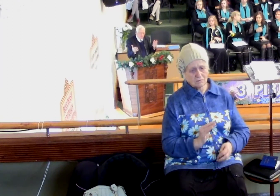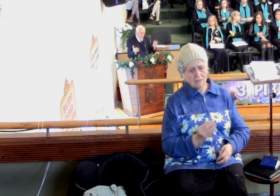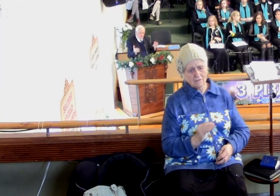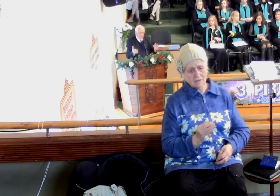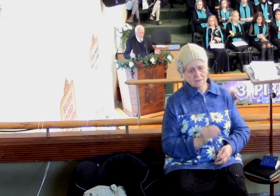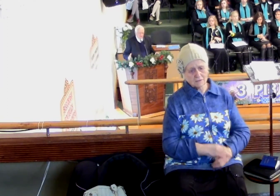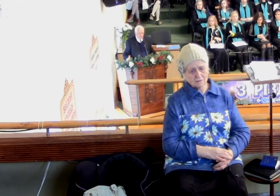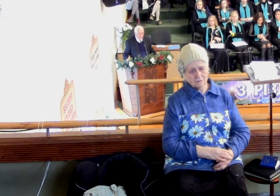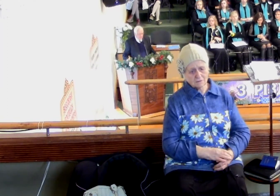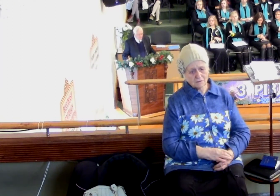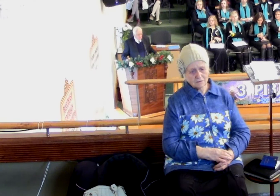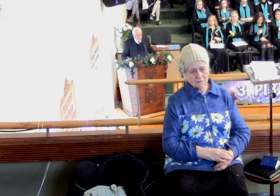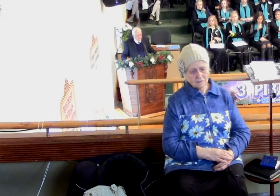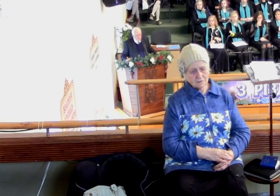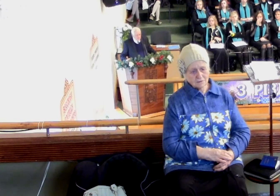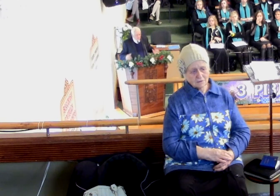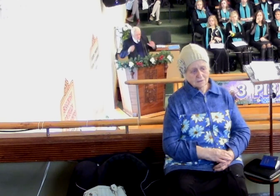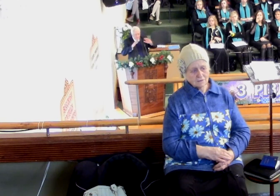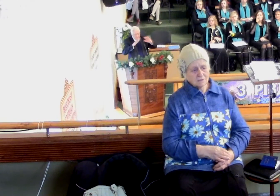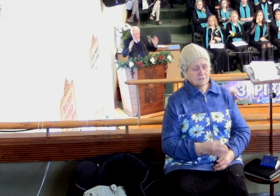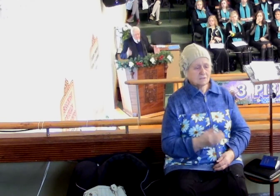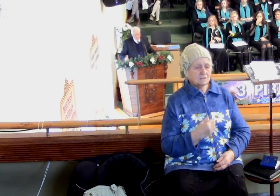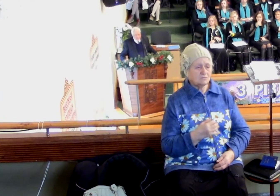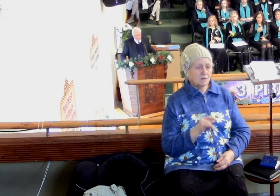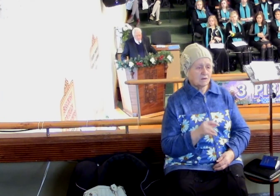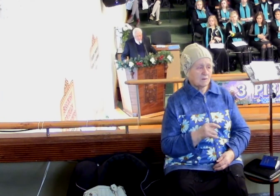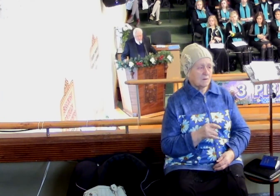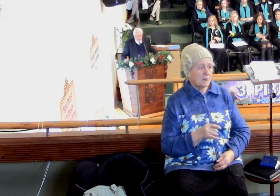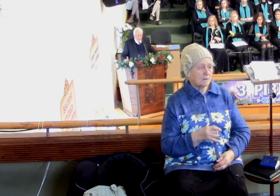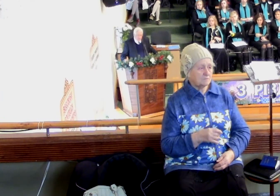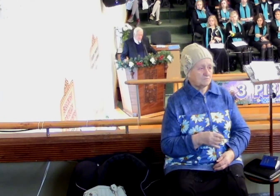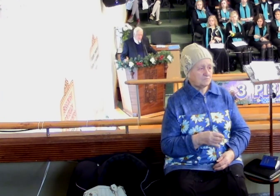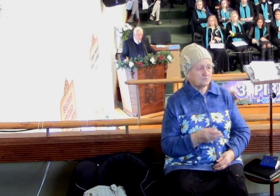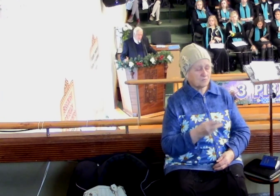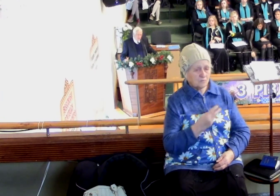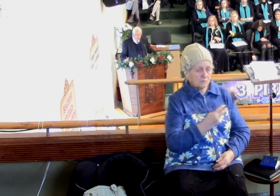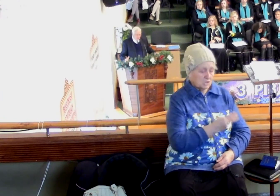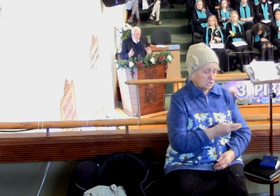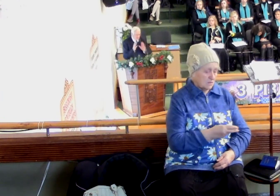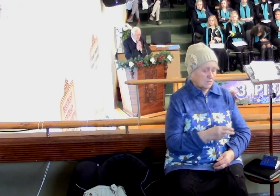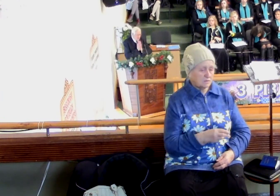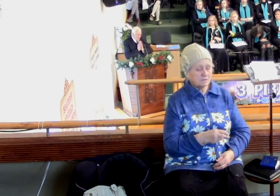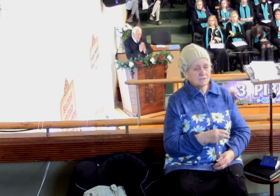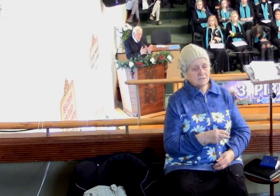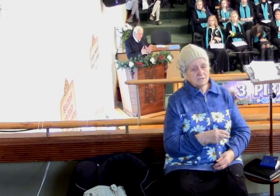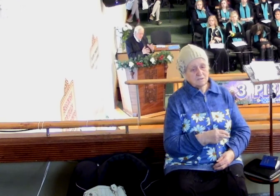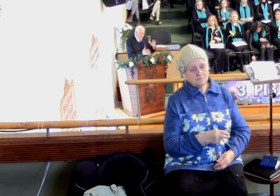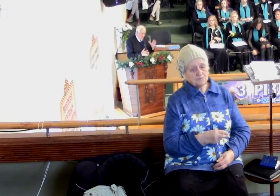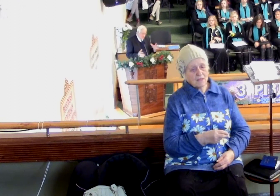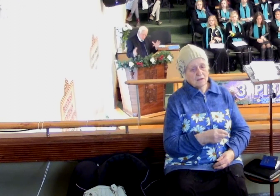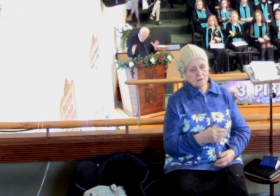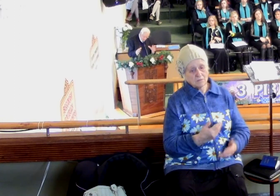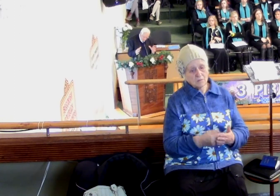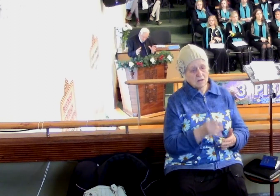возле Вифлеема, в том месте, где храм Рождества Иисуса Христа, он разделен на две